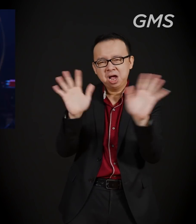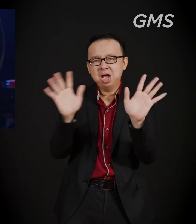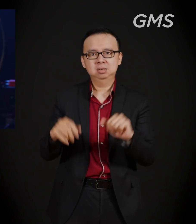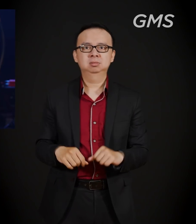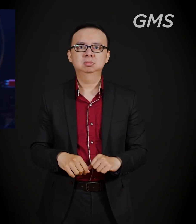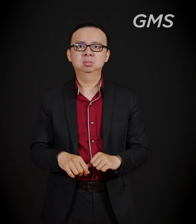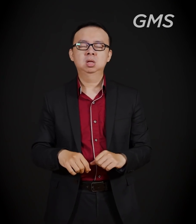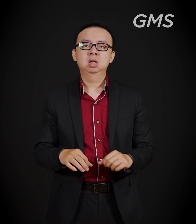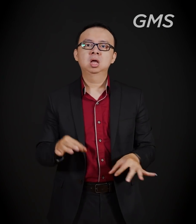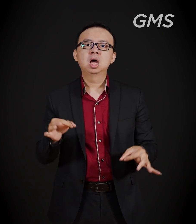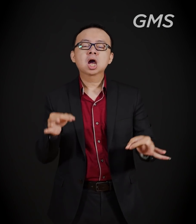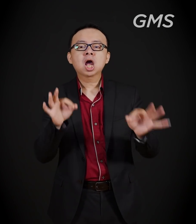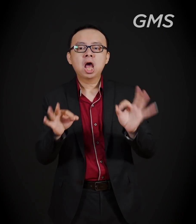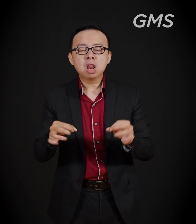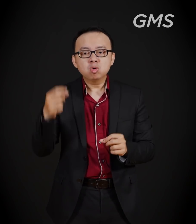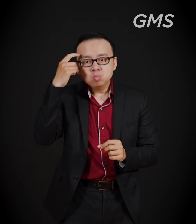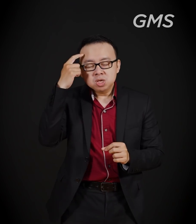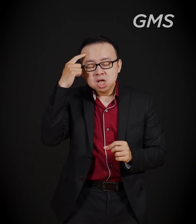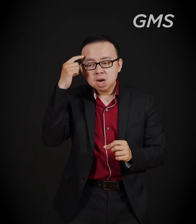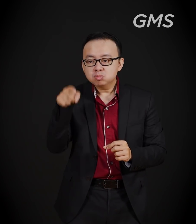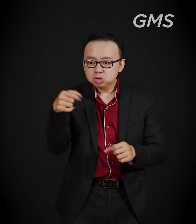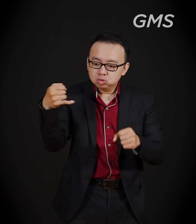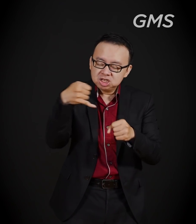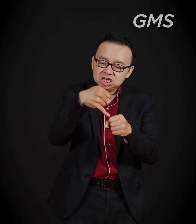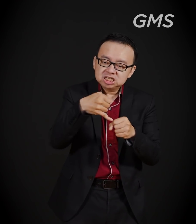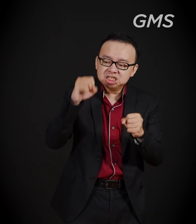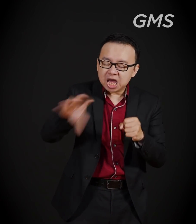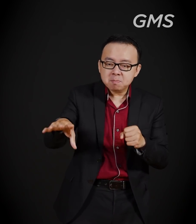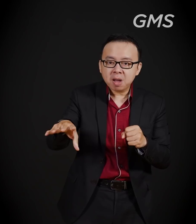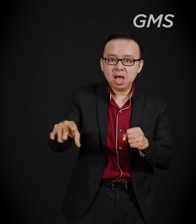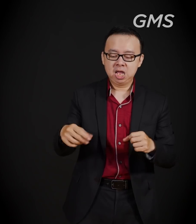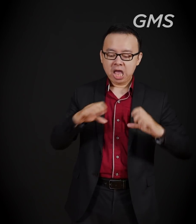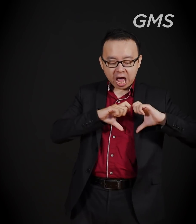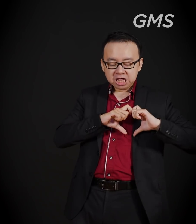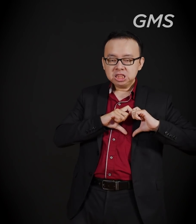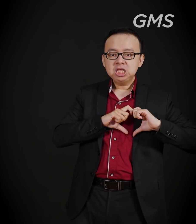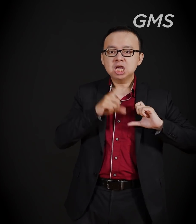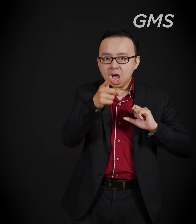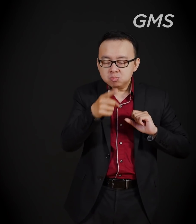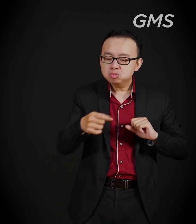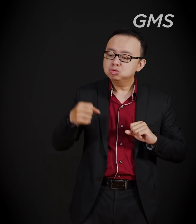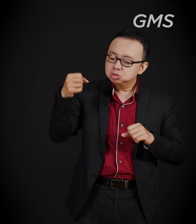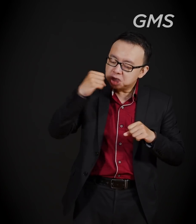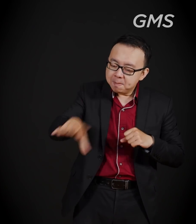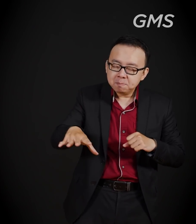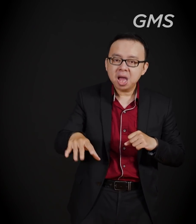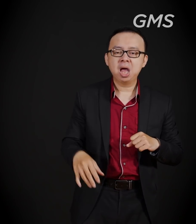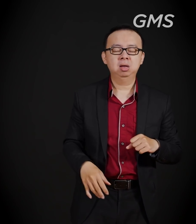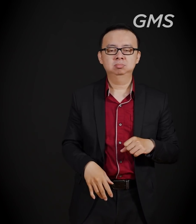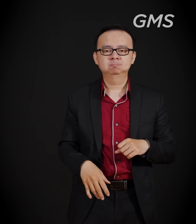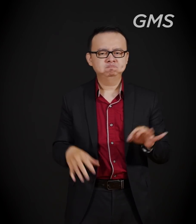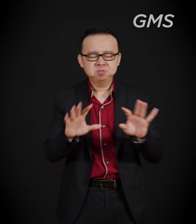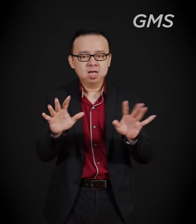Kalau kau isi pikiranmu dengan sampah, hatimu penuh sampah. Dan akhirnya kau bertindak sampah. Tapi kalau kau